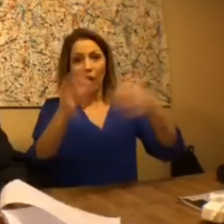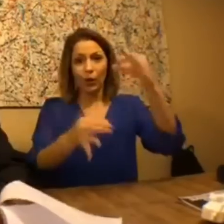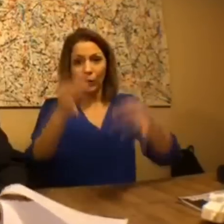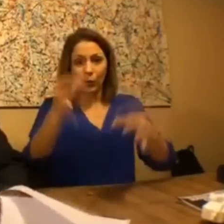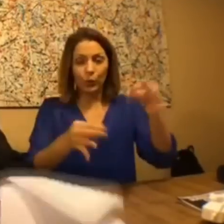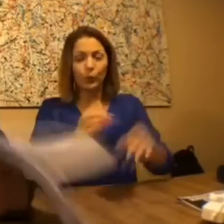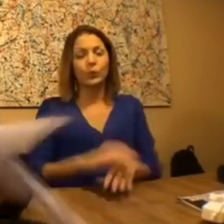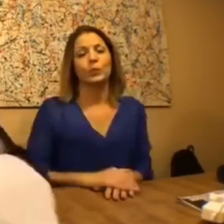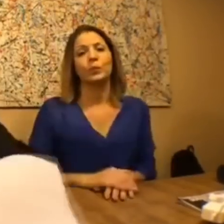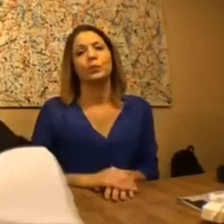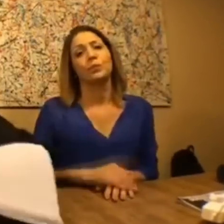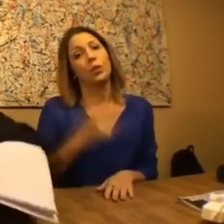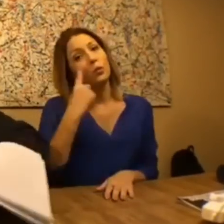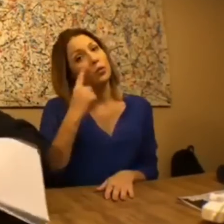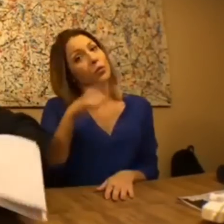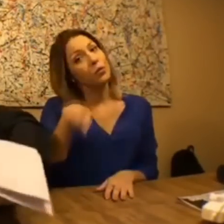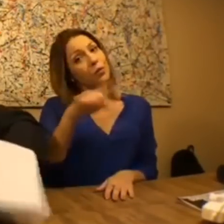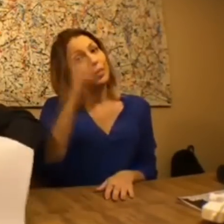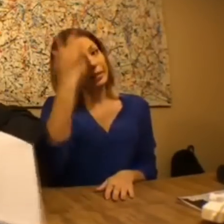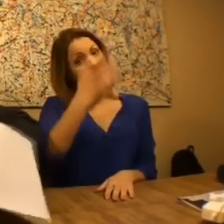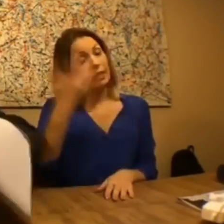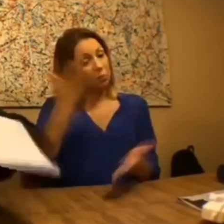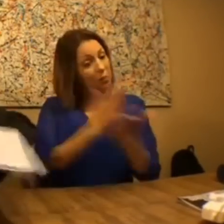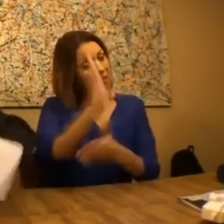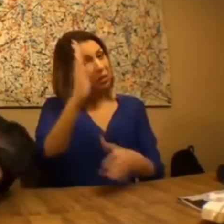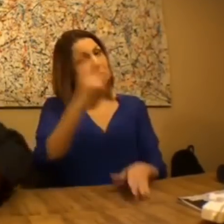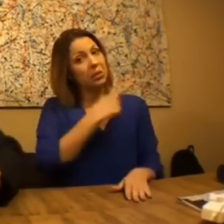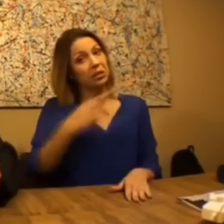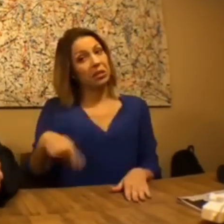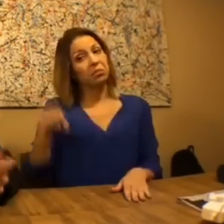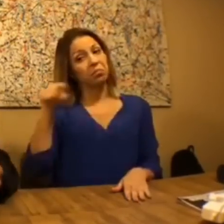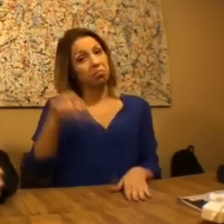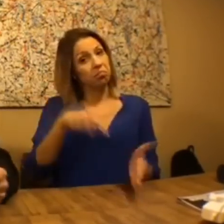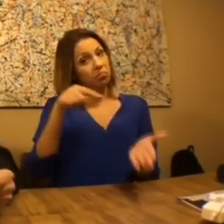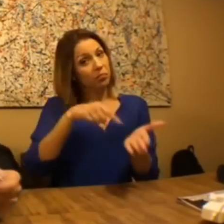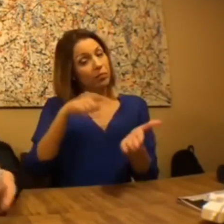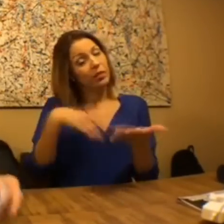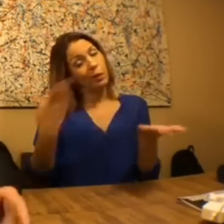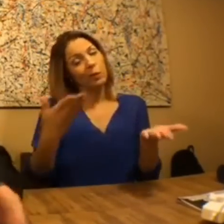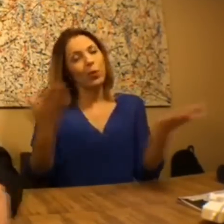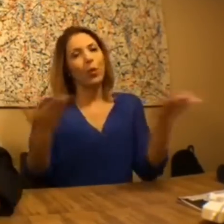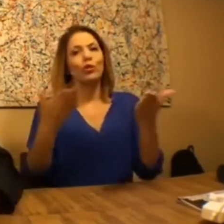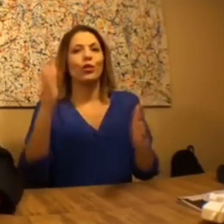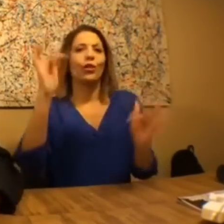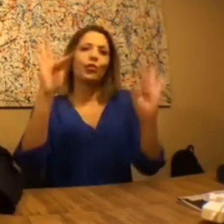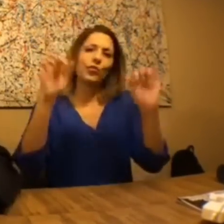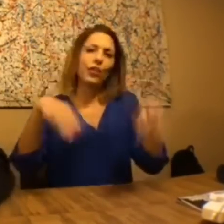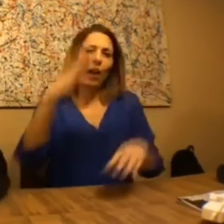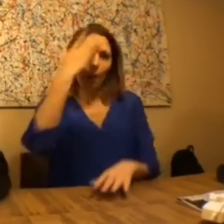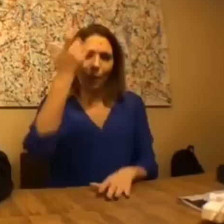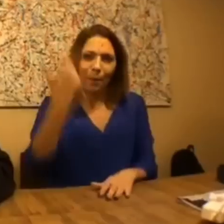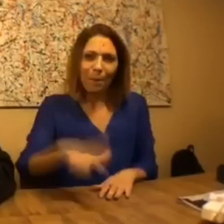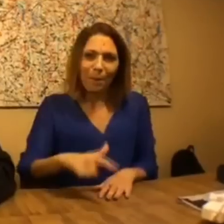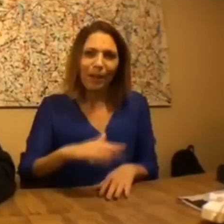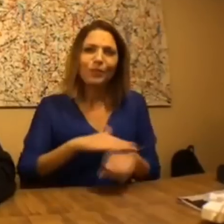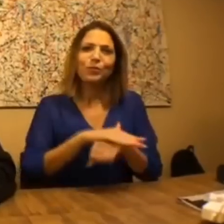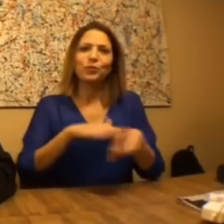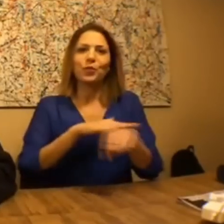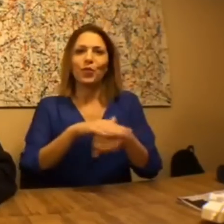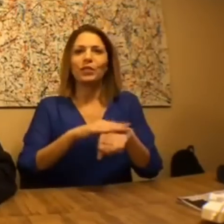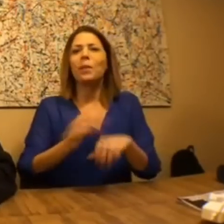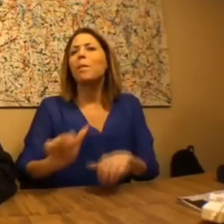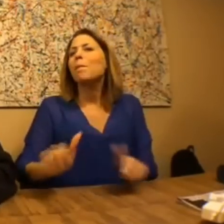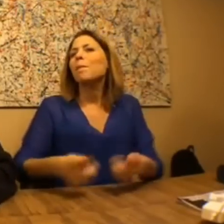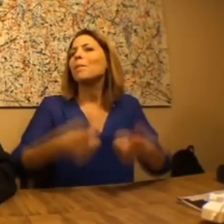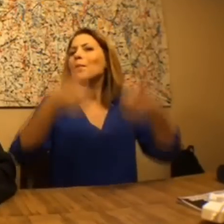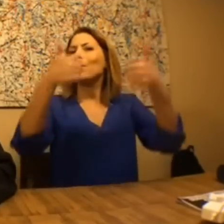presidente. Acabou. Amanhã tem mais. Vamos conversar o que é melhor para o